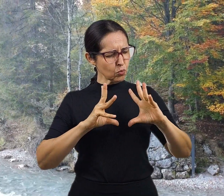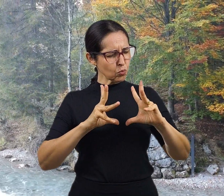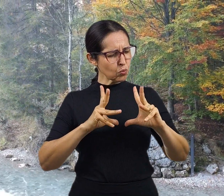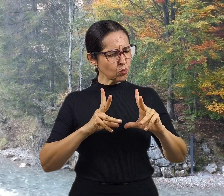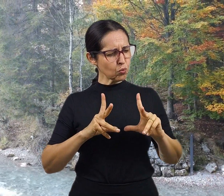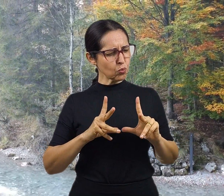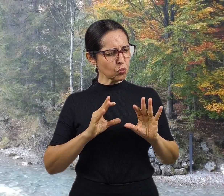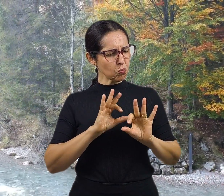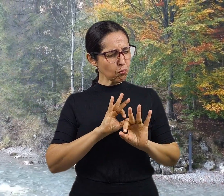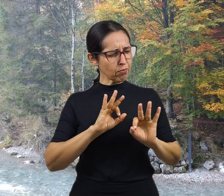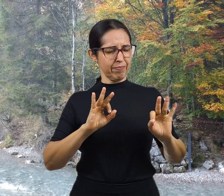Meus irmãos,